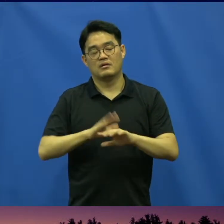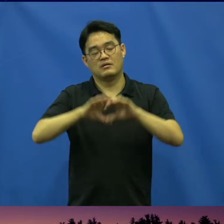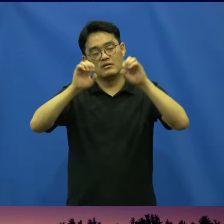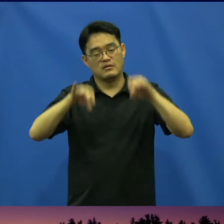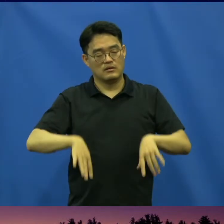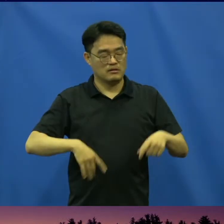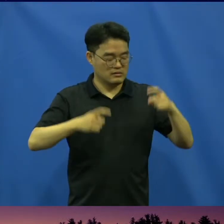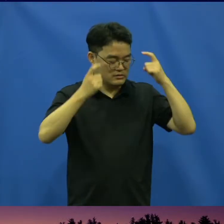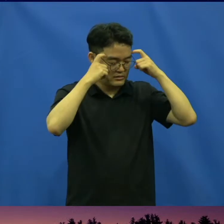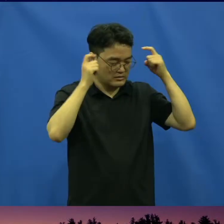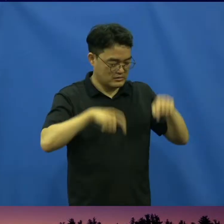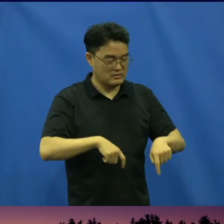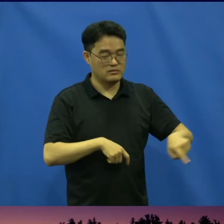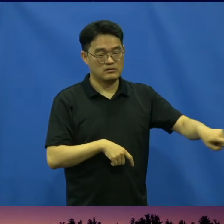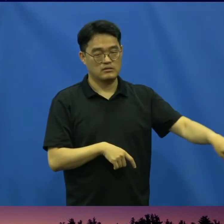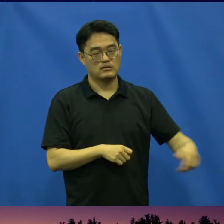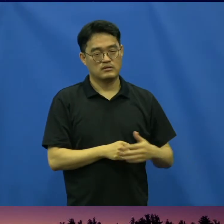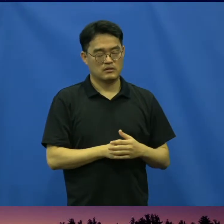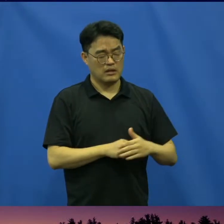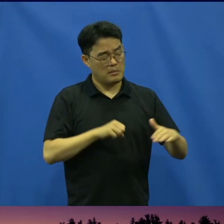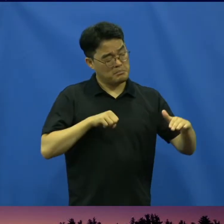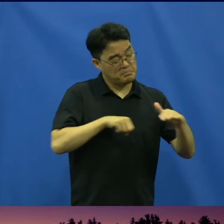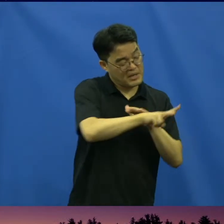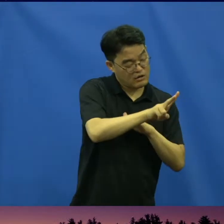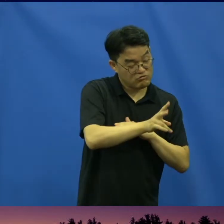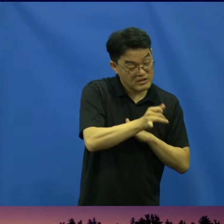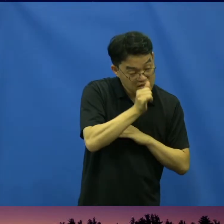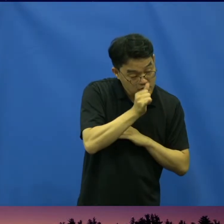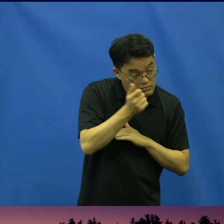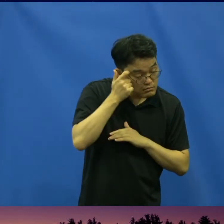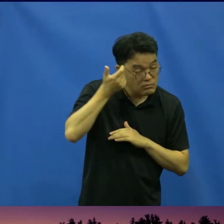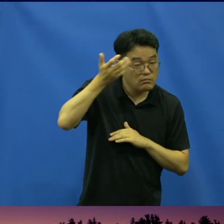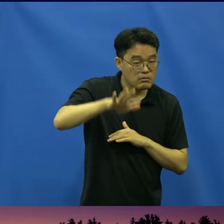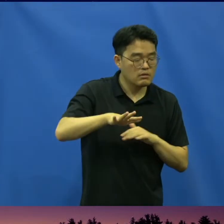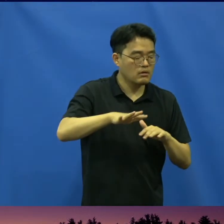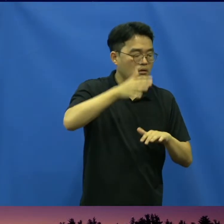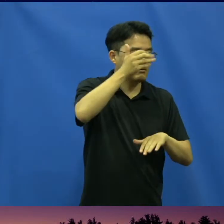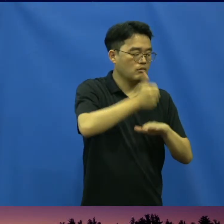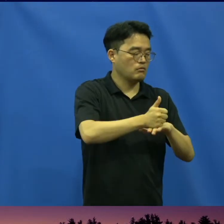밀어나잖아요. 근데 여러분, 인간에게 그 같은 일이 똑같이 일어나요.